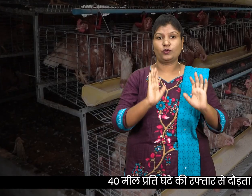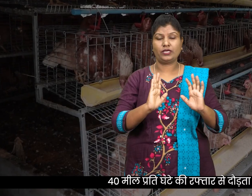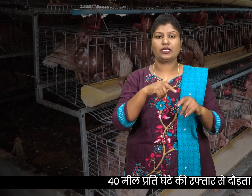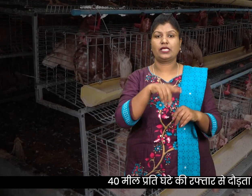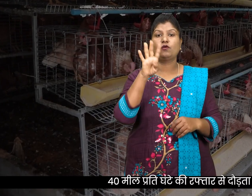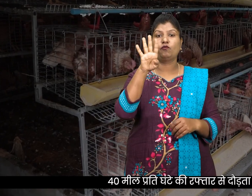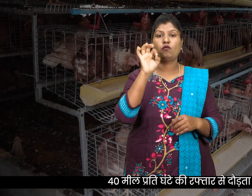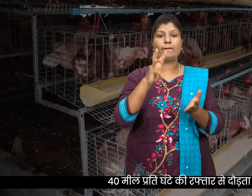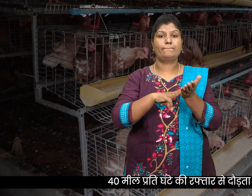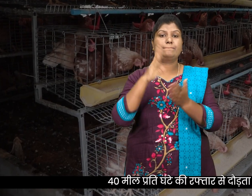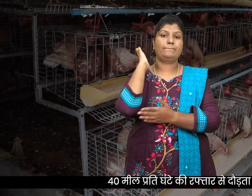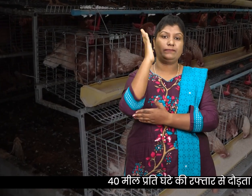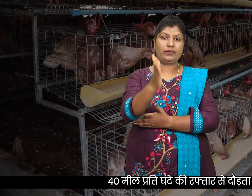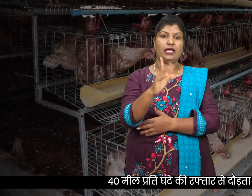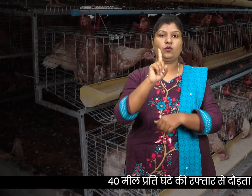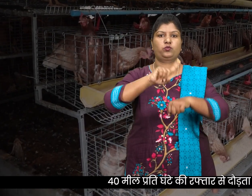40 मील प्रति घंटे की रफ्तार से दौड़ता है।